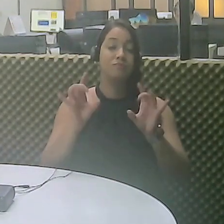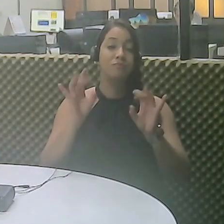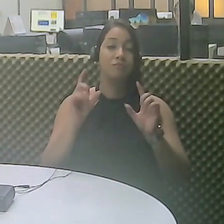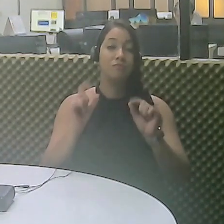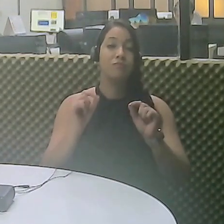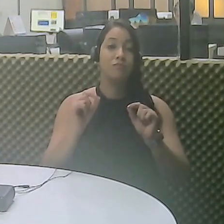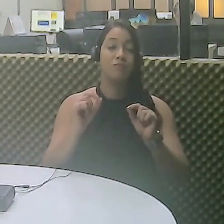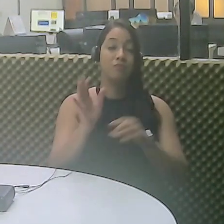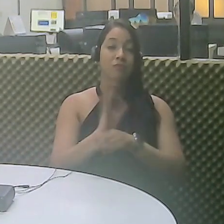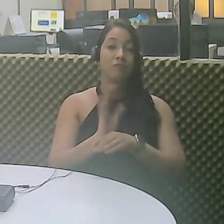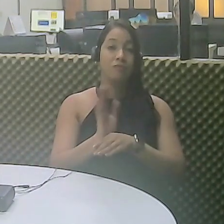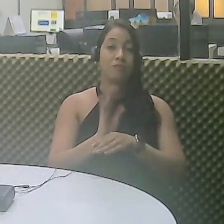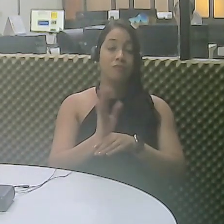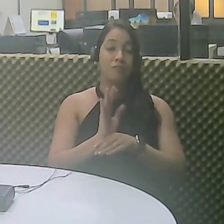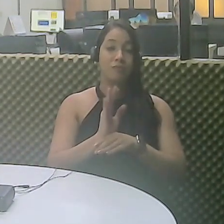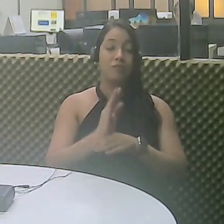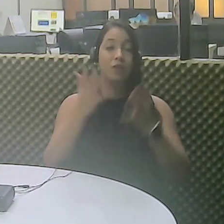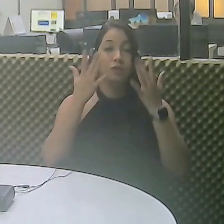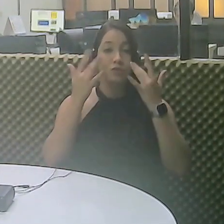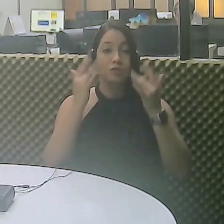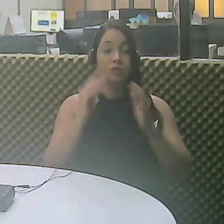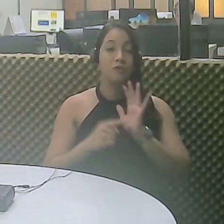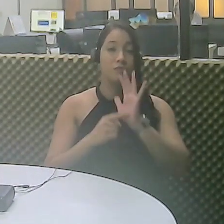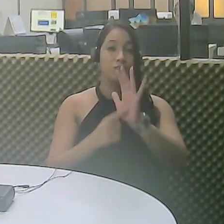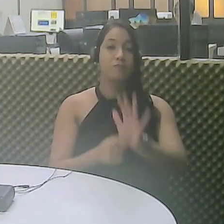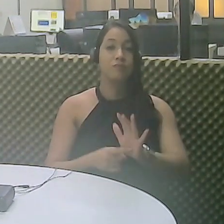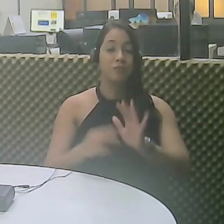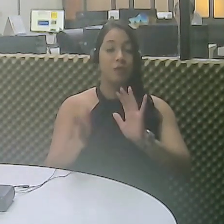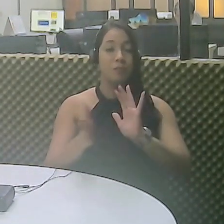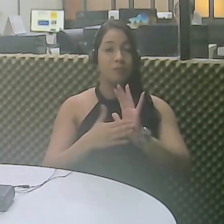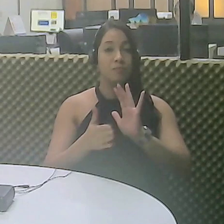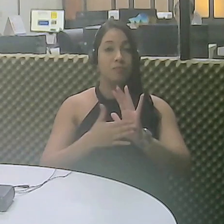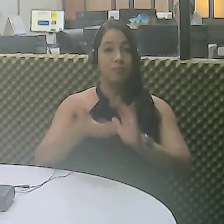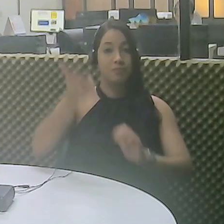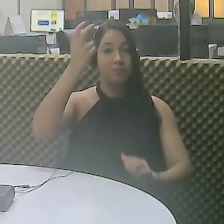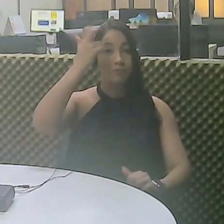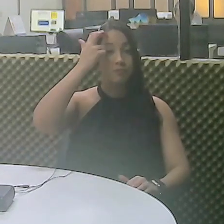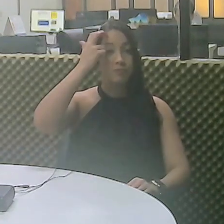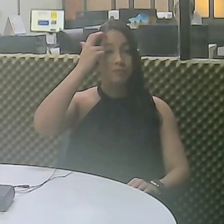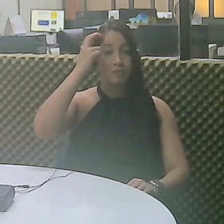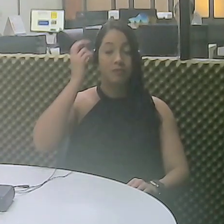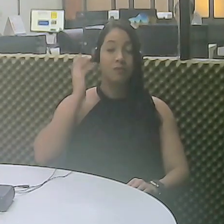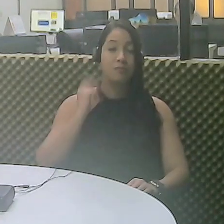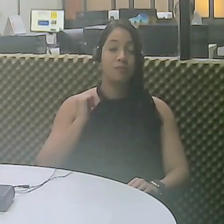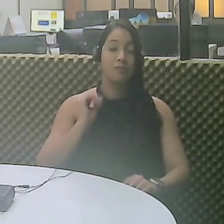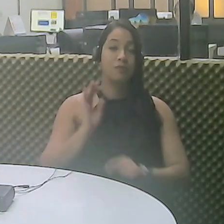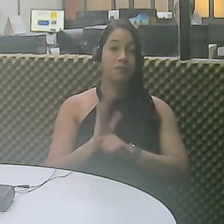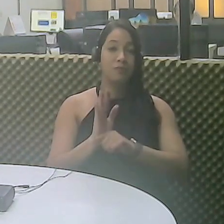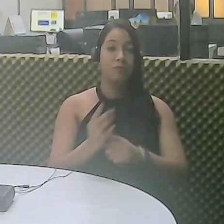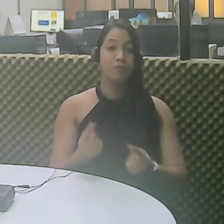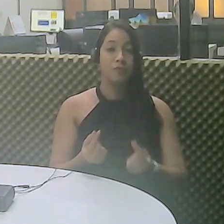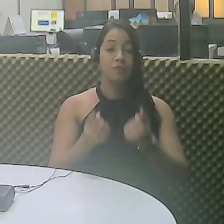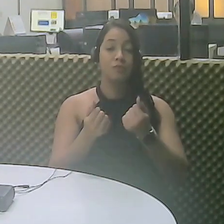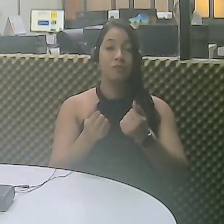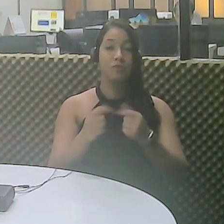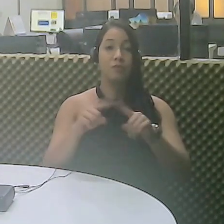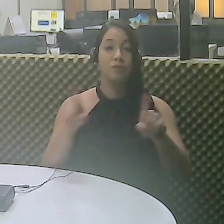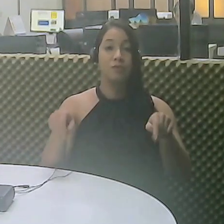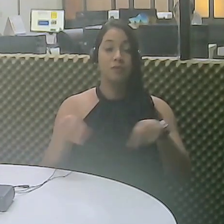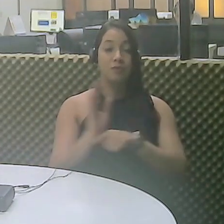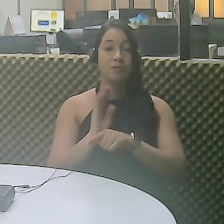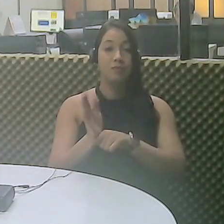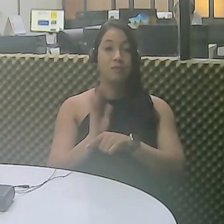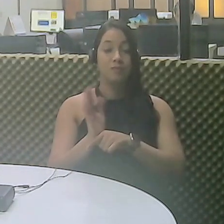do audiovisual, por meio de financiamento público de propostas culturais, bolsas, auxílio financeiro para salas de